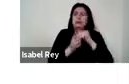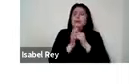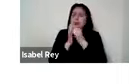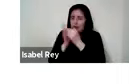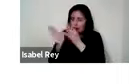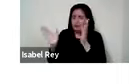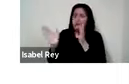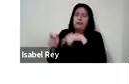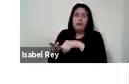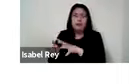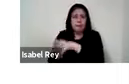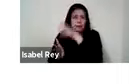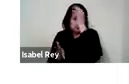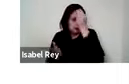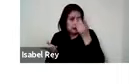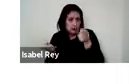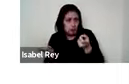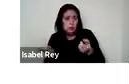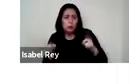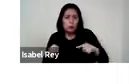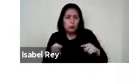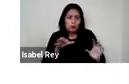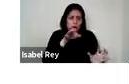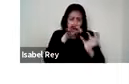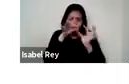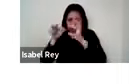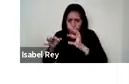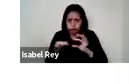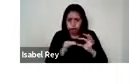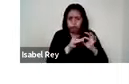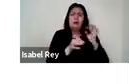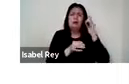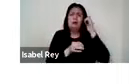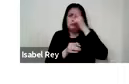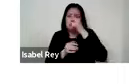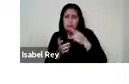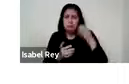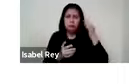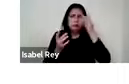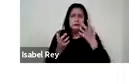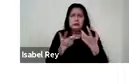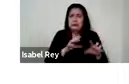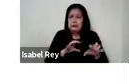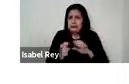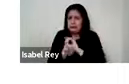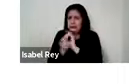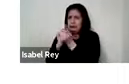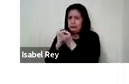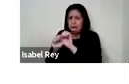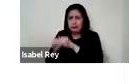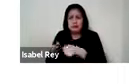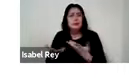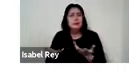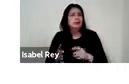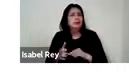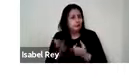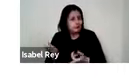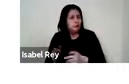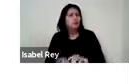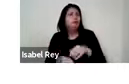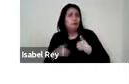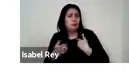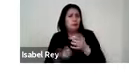aprendizaje. Pero solo cuando articulas, reflexionas, transformas o haces, se vuelve significativo y